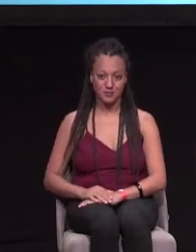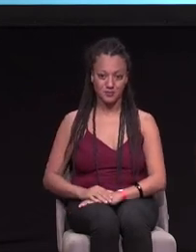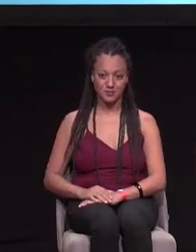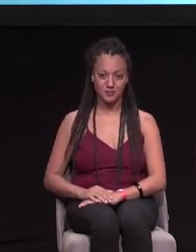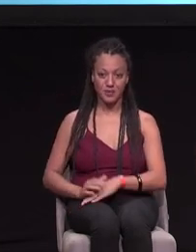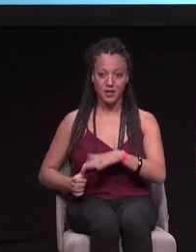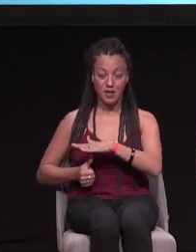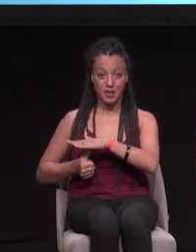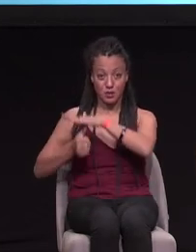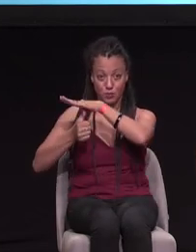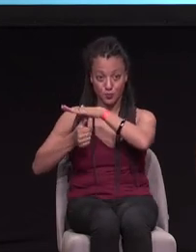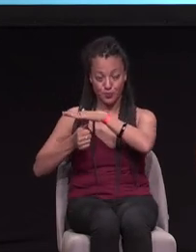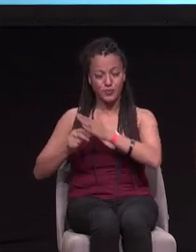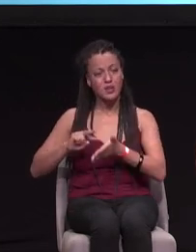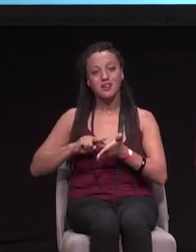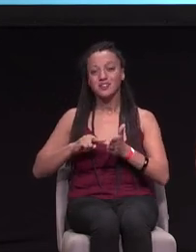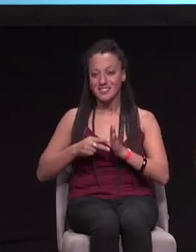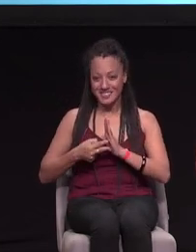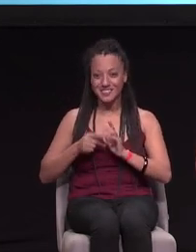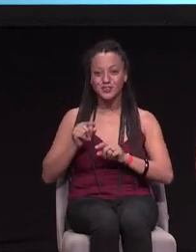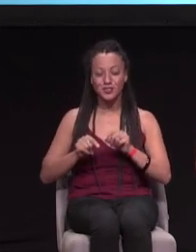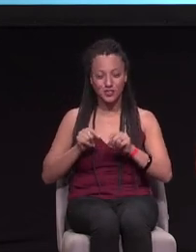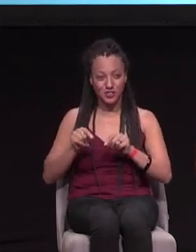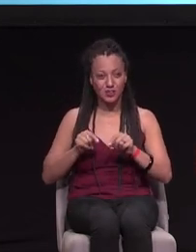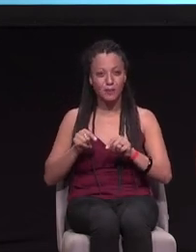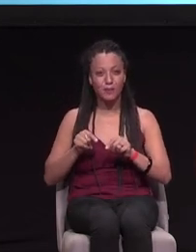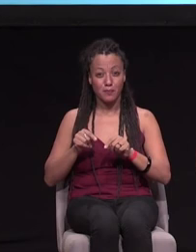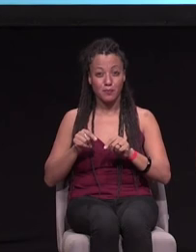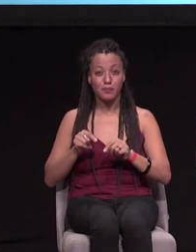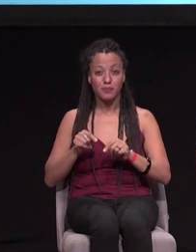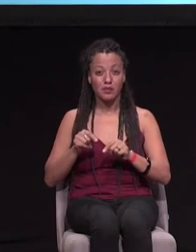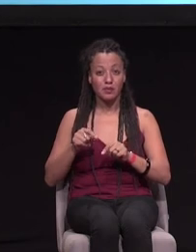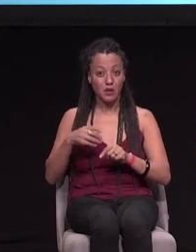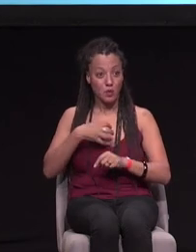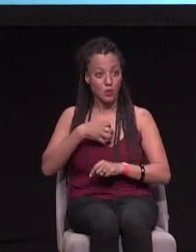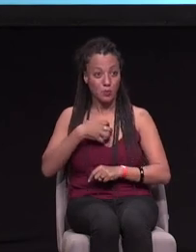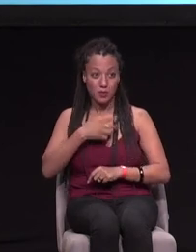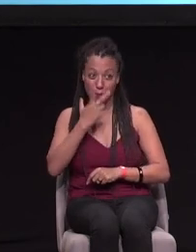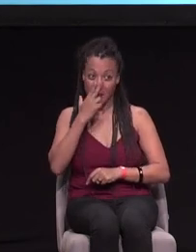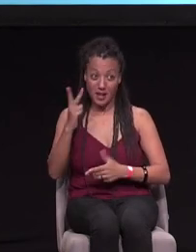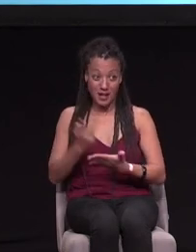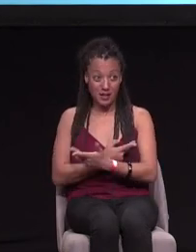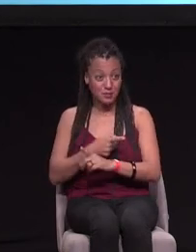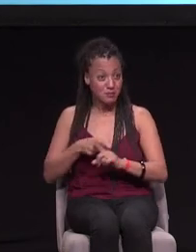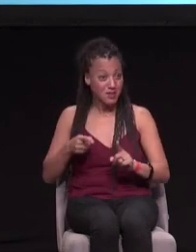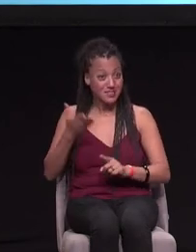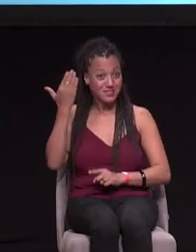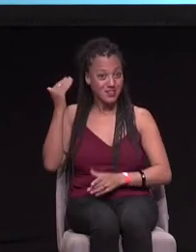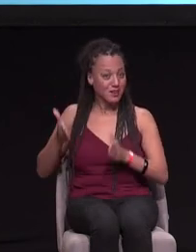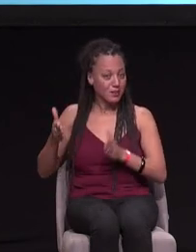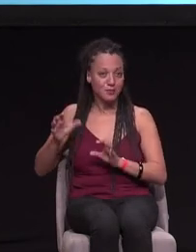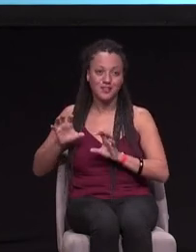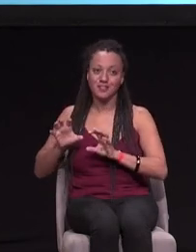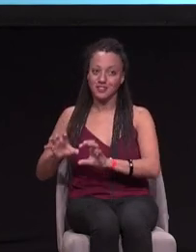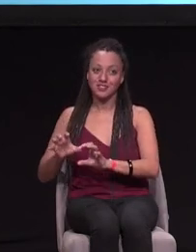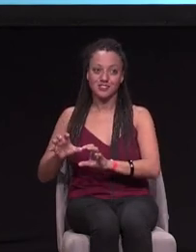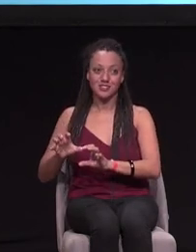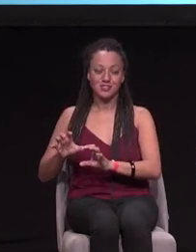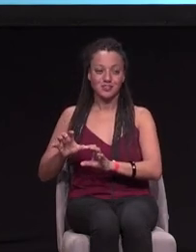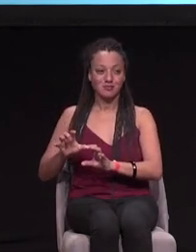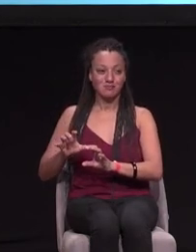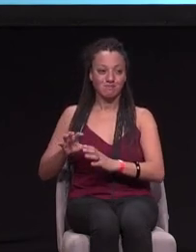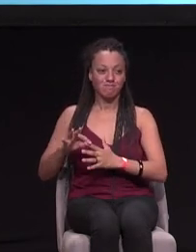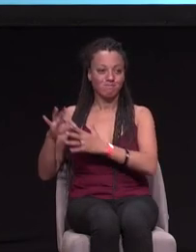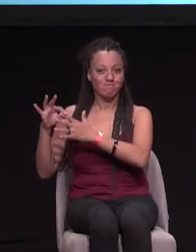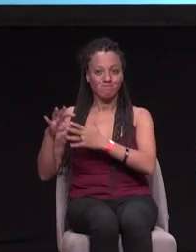comportamento ali que eu acho que é que pode ser equivocado mas que as coisas funcionavam assim né então